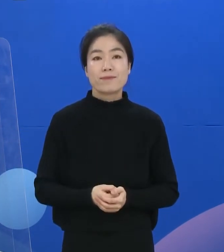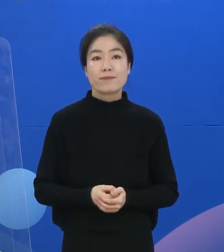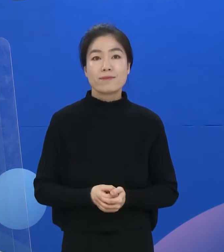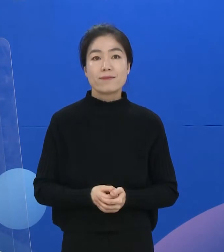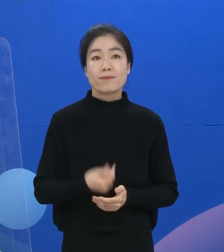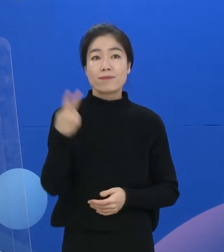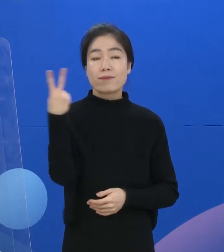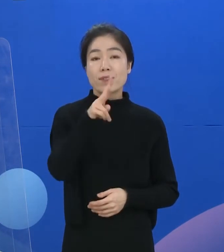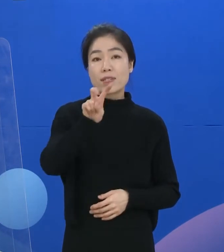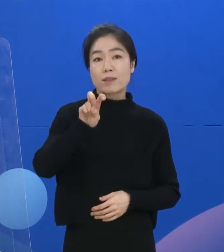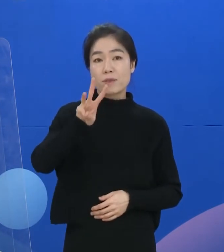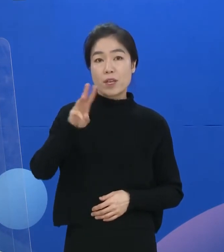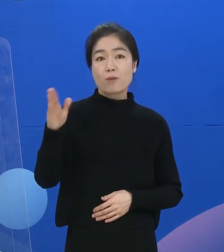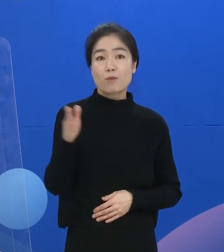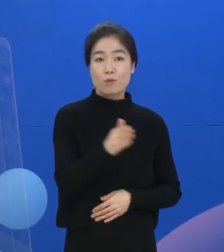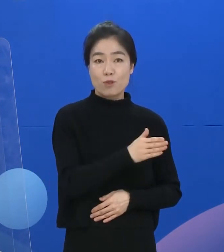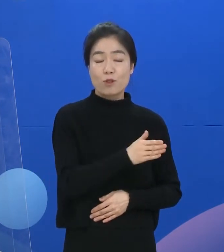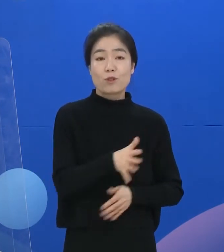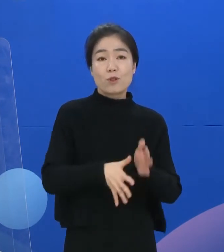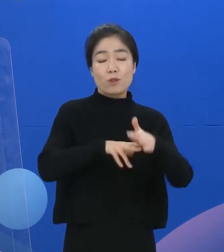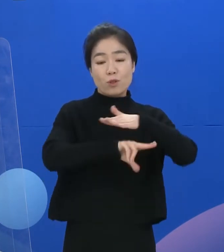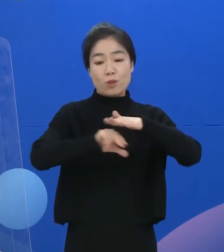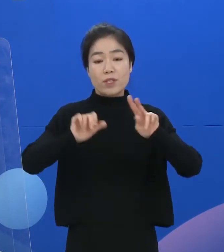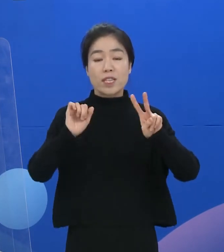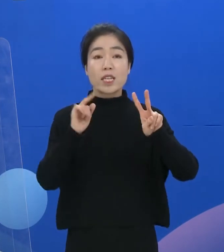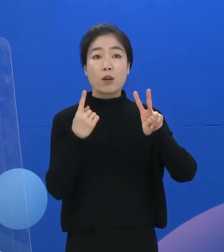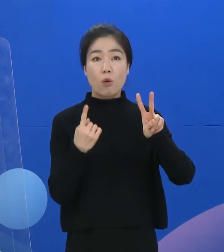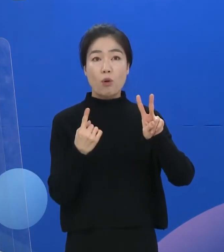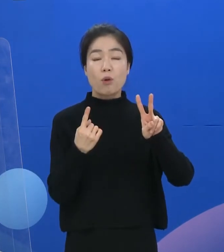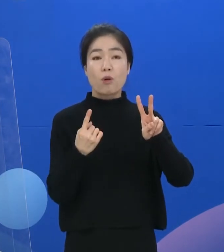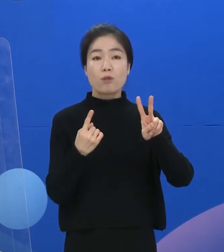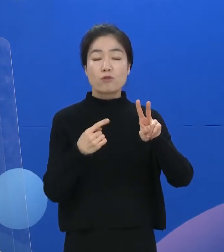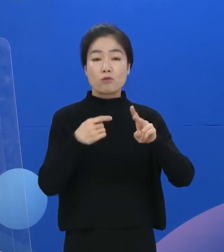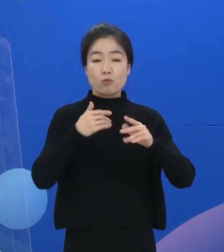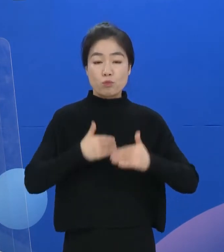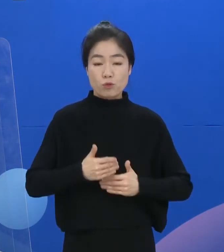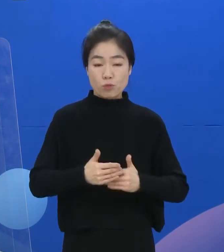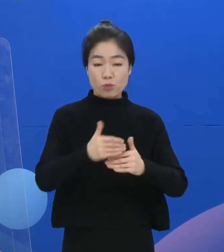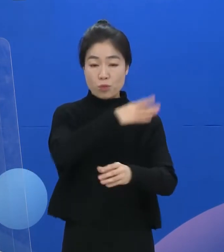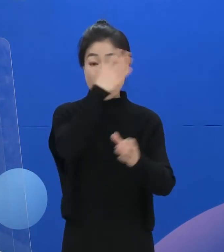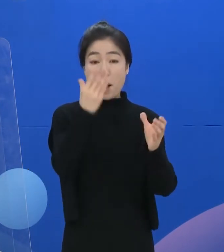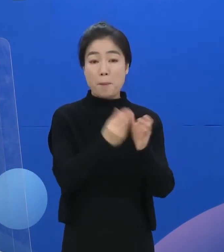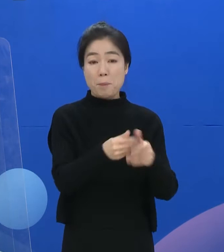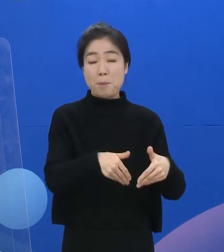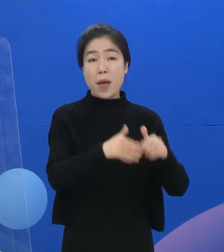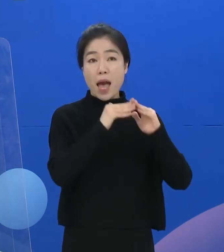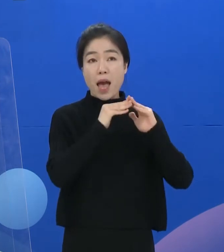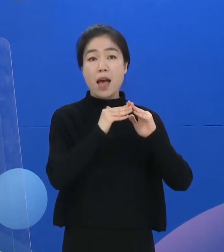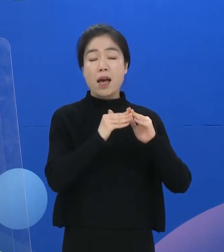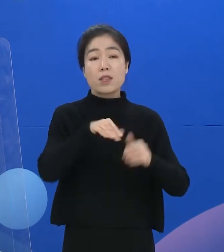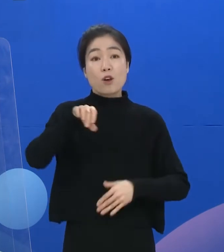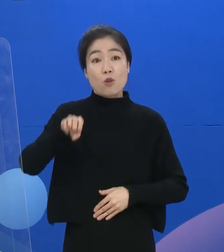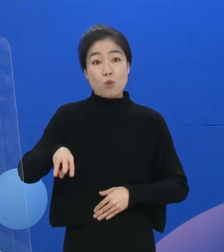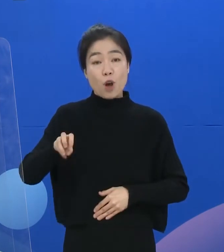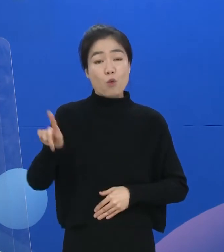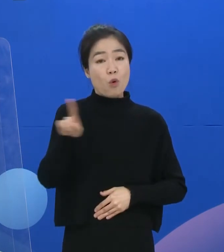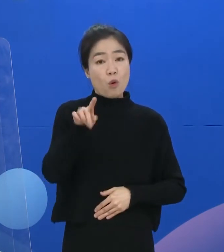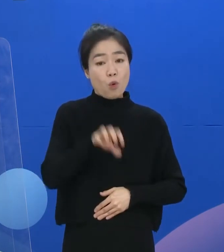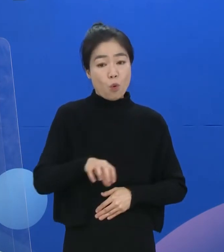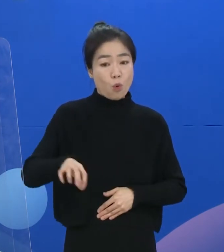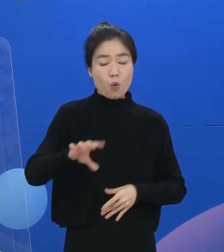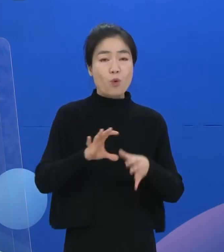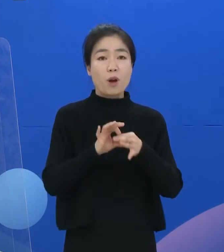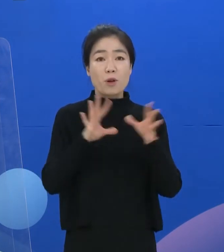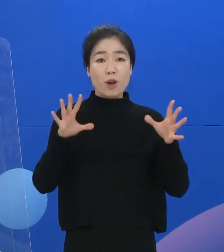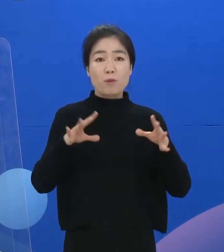교통 인프라를 획기적으로 확충하고 있습니다 2023년부터 도시철도